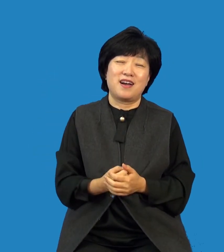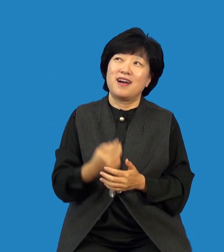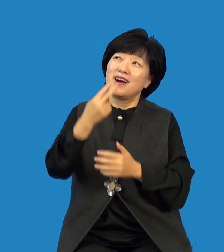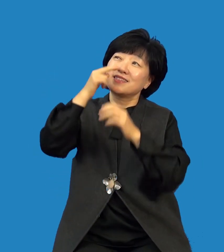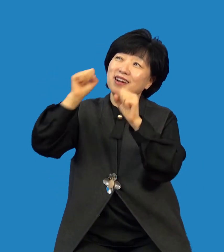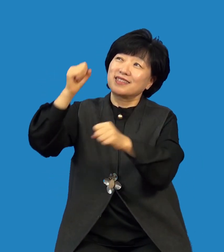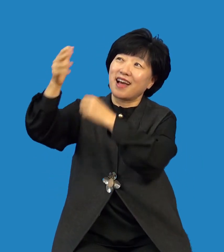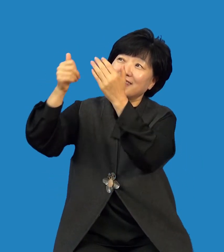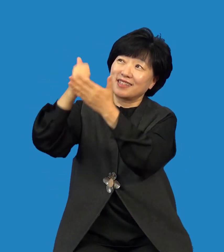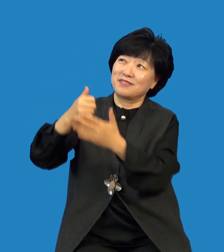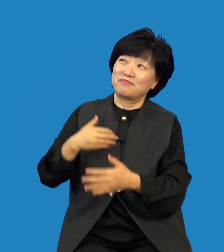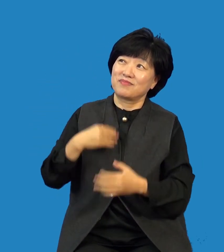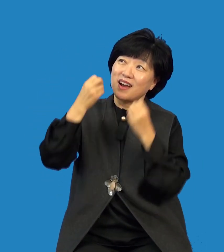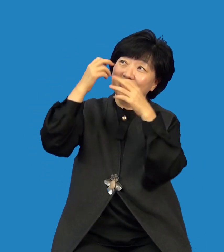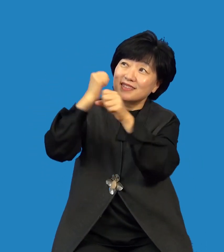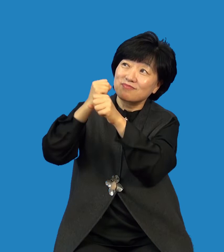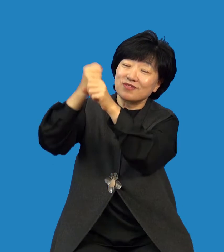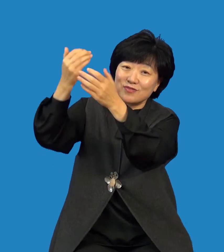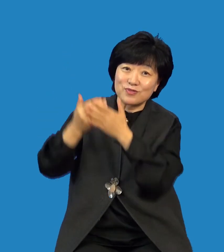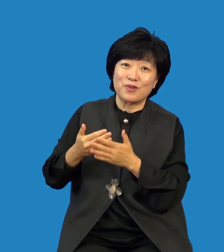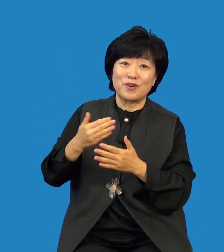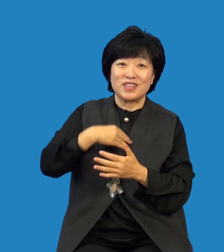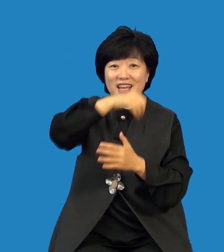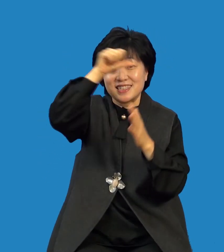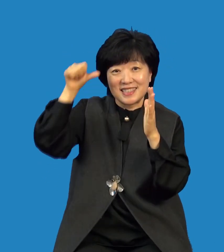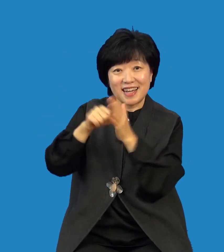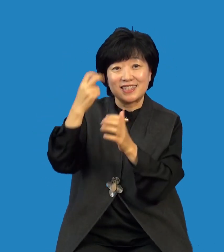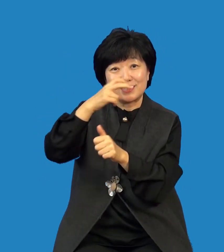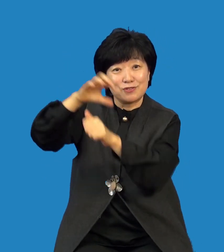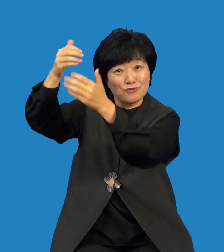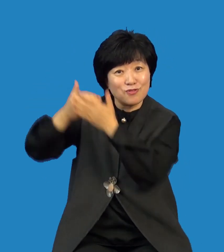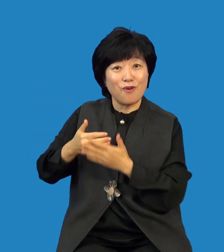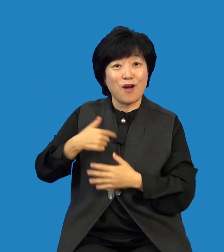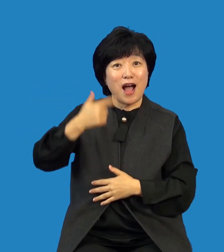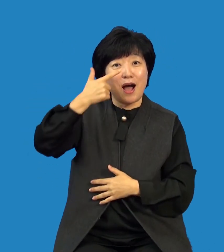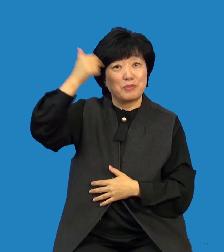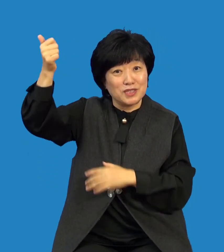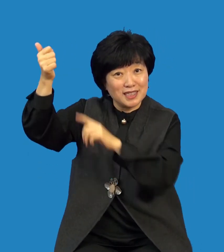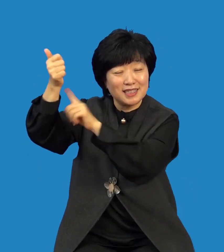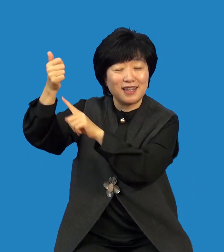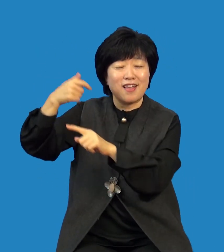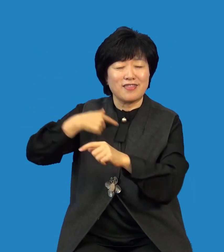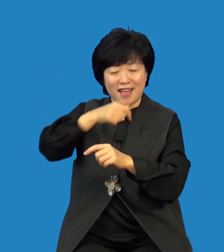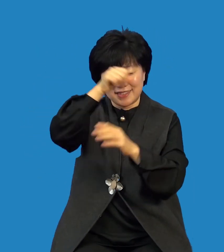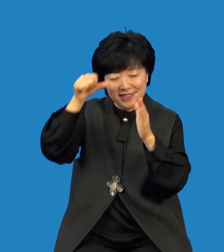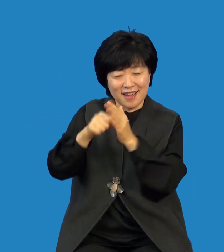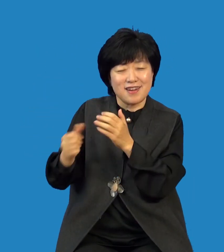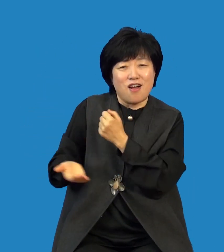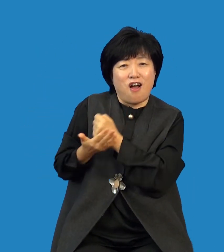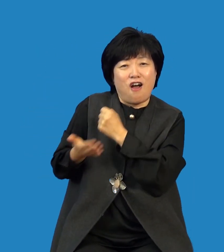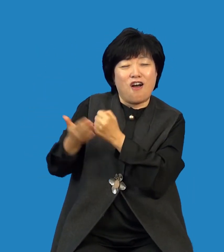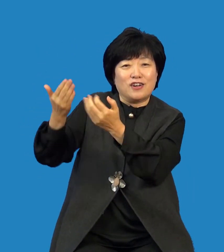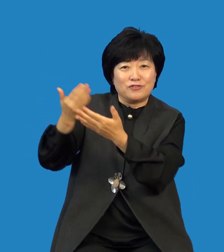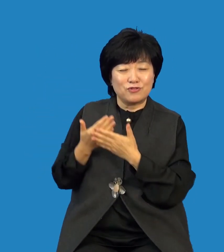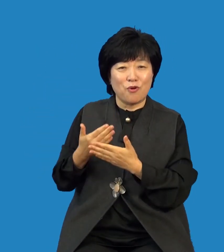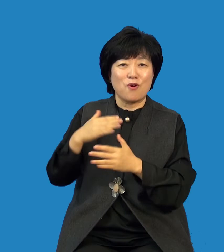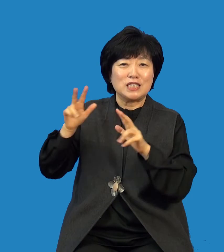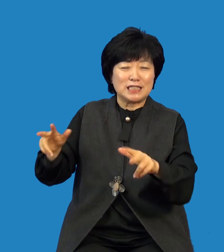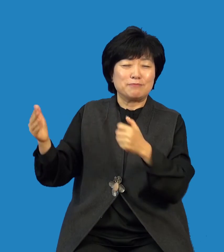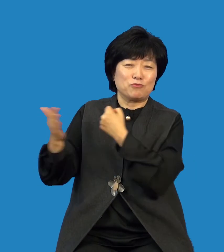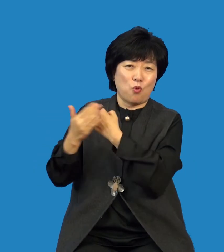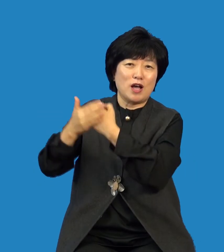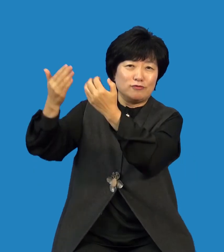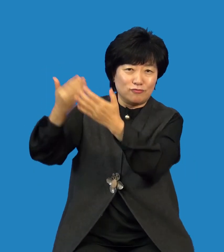나를 만드셨구나. 지금도 나를 지키고 계시구나. 그분이 나의 아버지가 되셔서 내 인생을 응원하고 계시고 그분이 지금도 나를 돕고